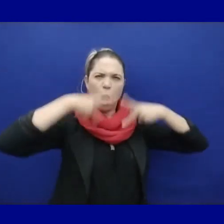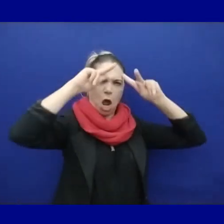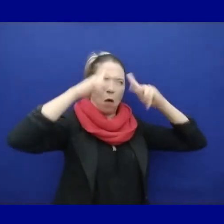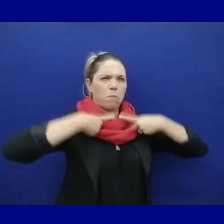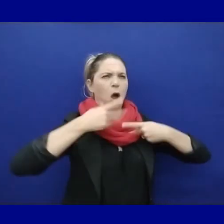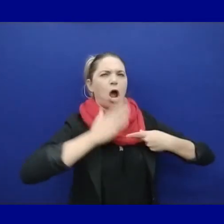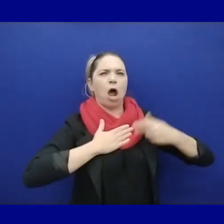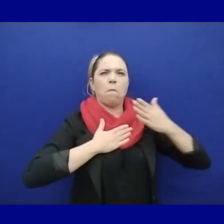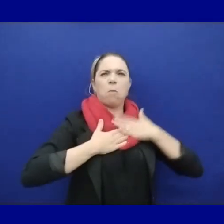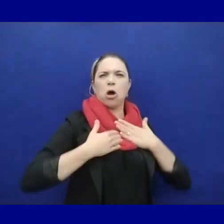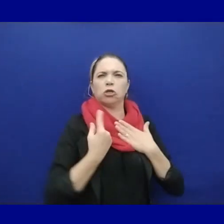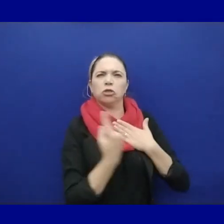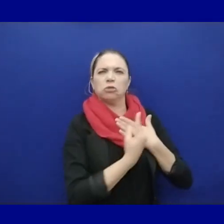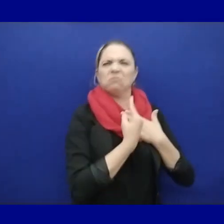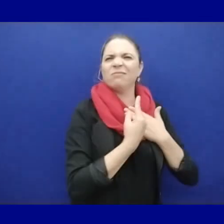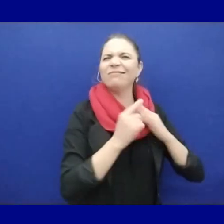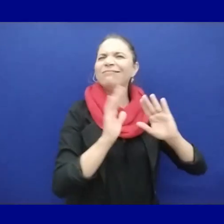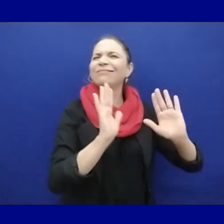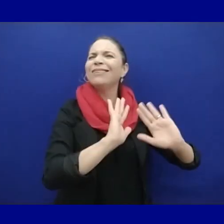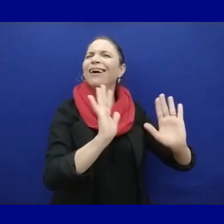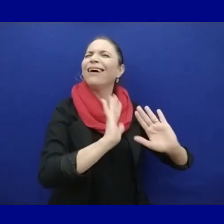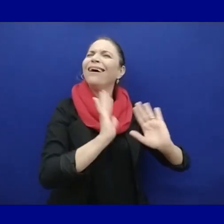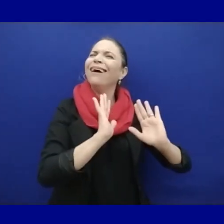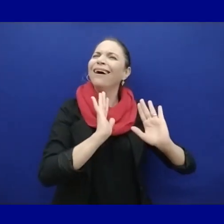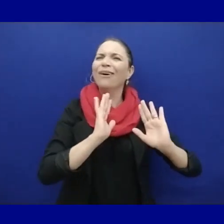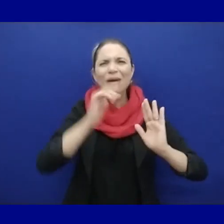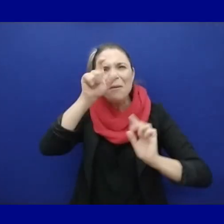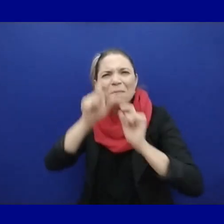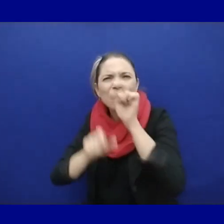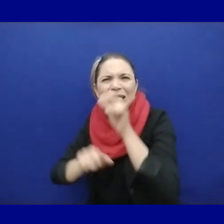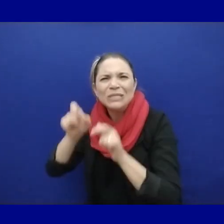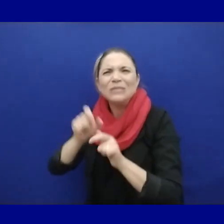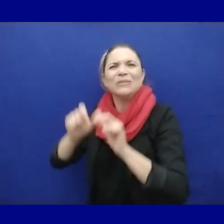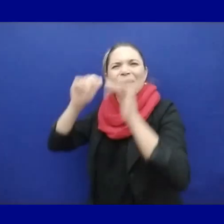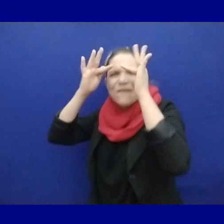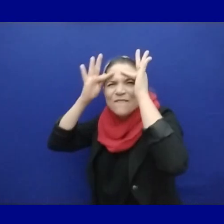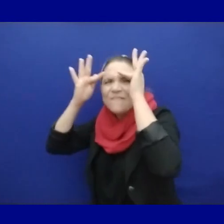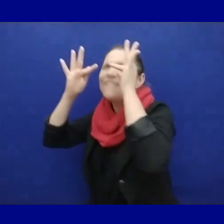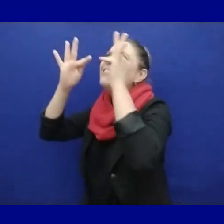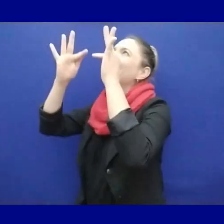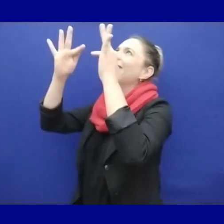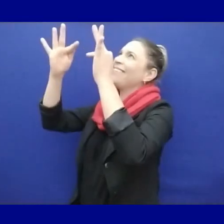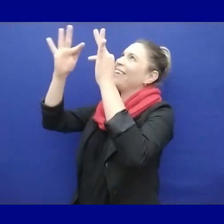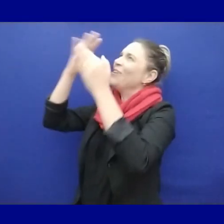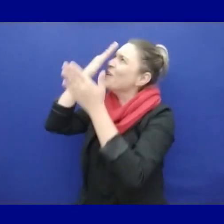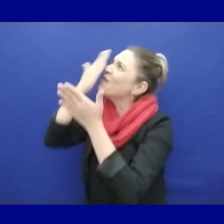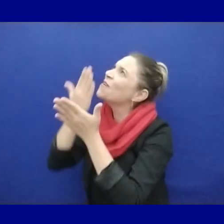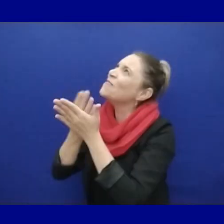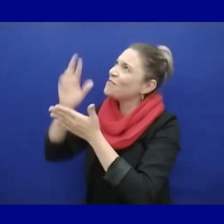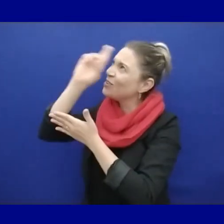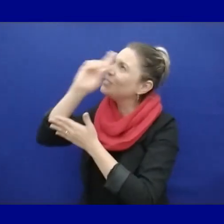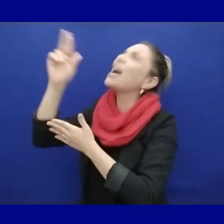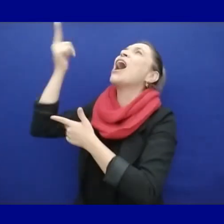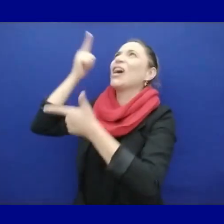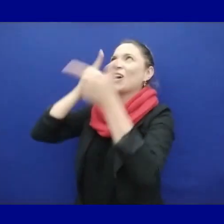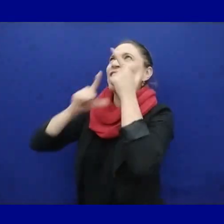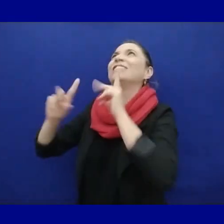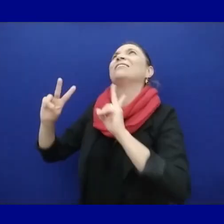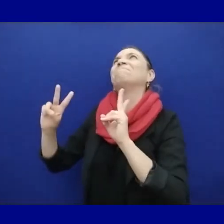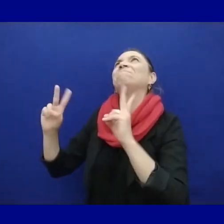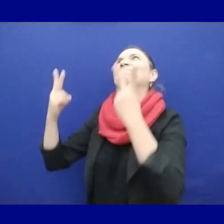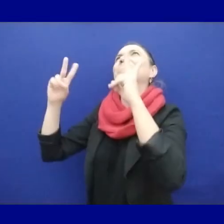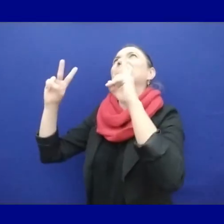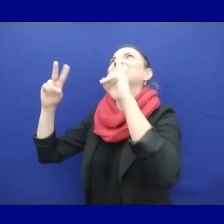que correm melhor, mas dos fiéis e sinceros, como